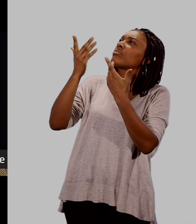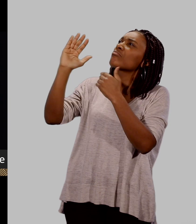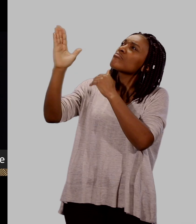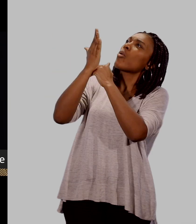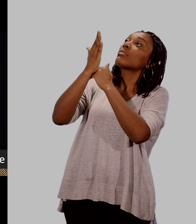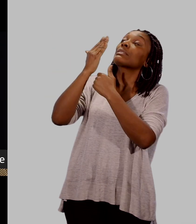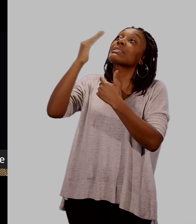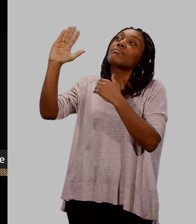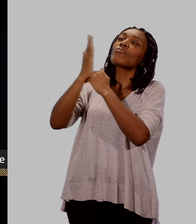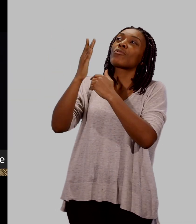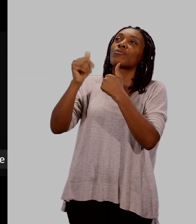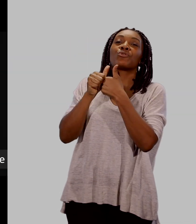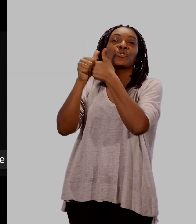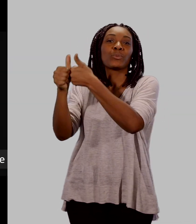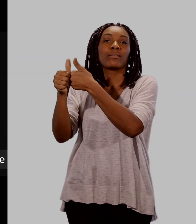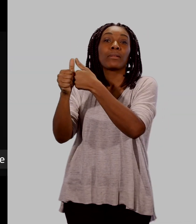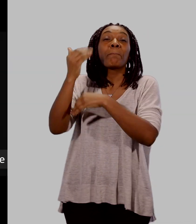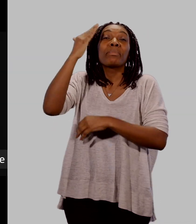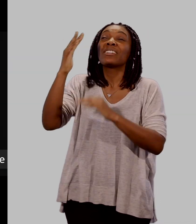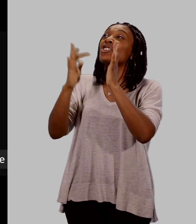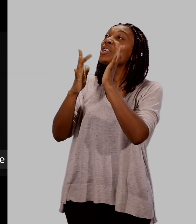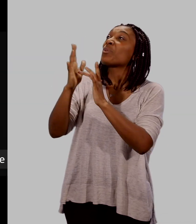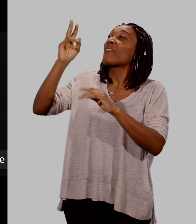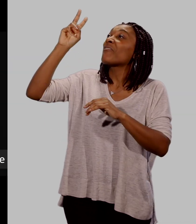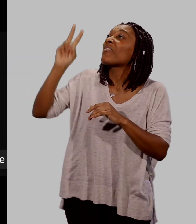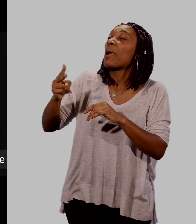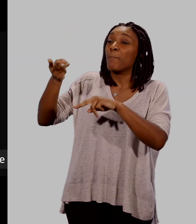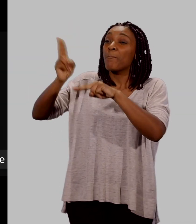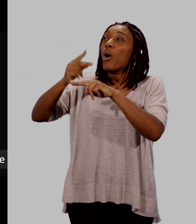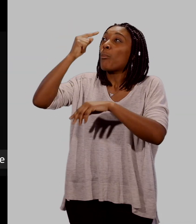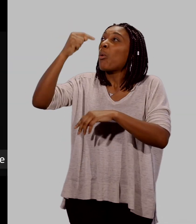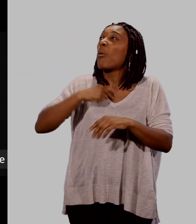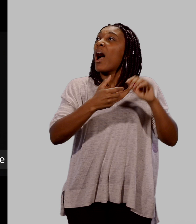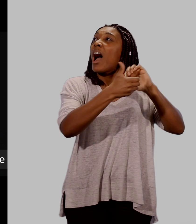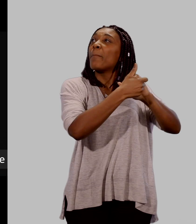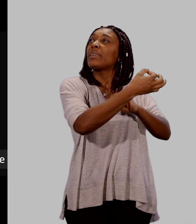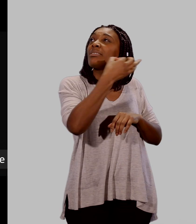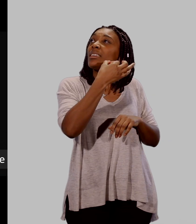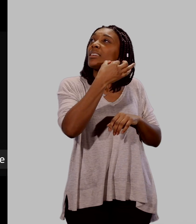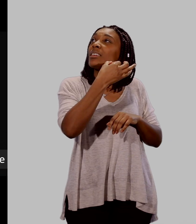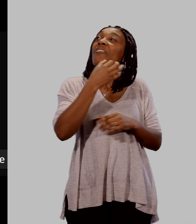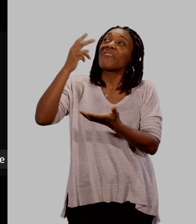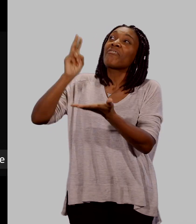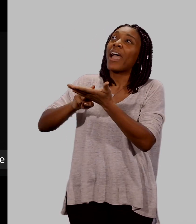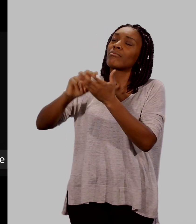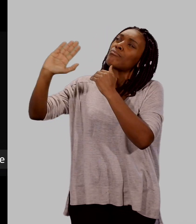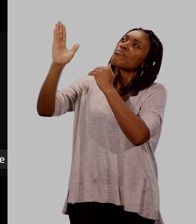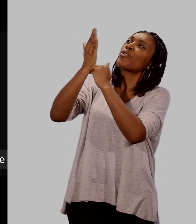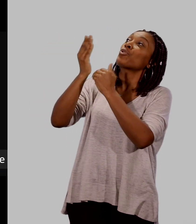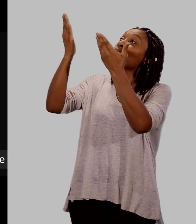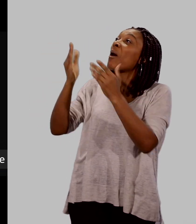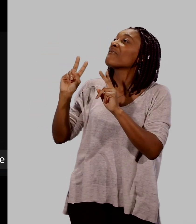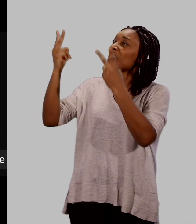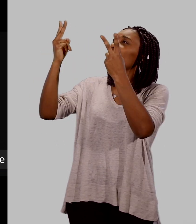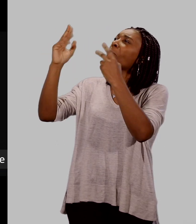moi. Et dans ces cas-là, je te suivrai. Si vraiment Jésus a donné sa vie pour moi, tel qu'elle me le disait, qu'elle me le partageait, révèle-toi à